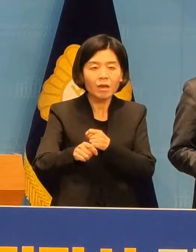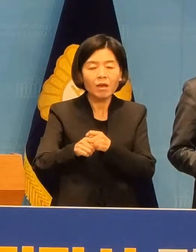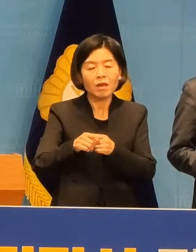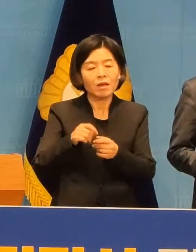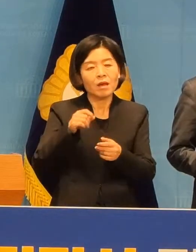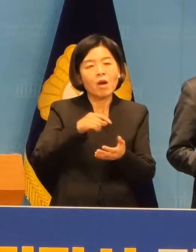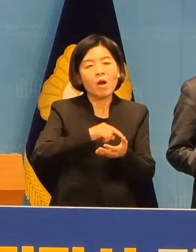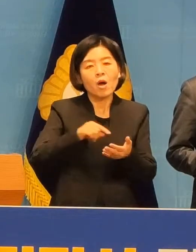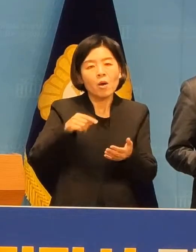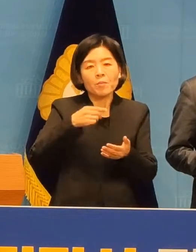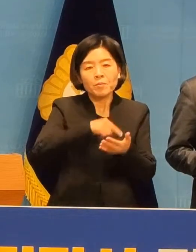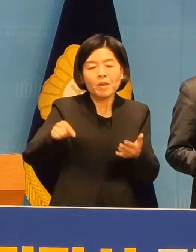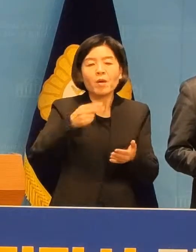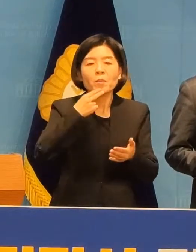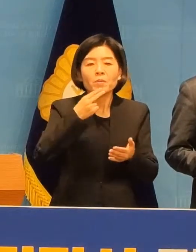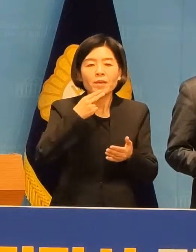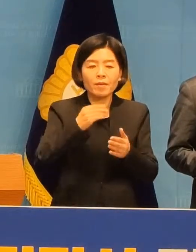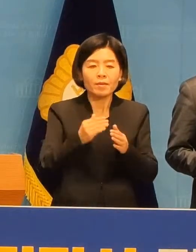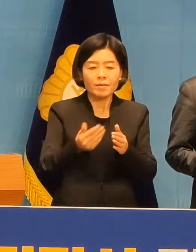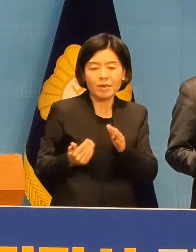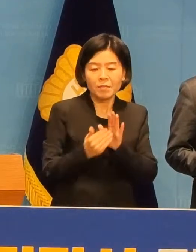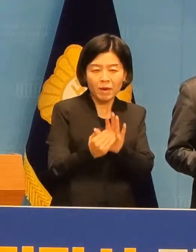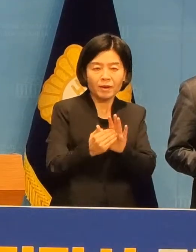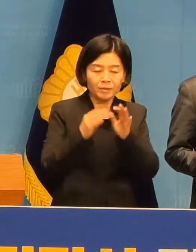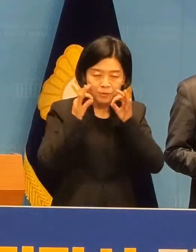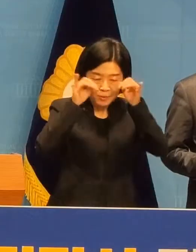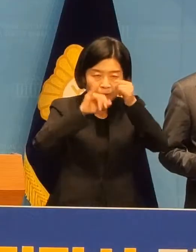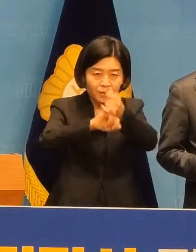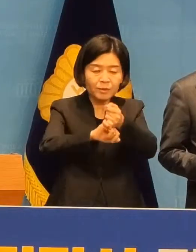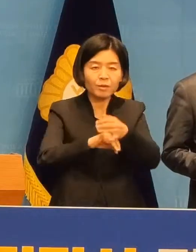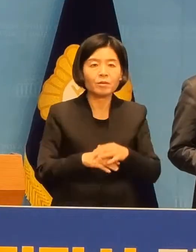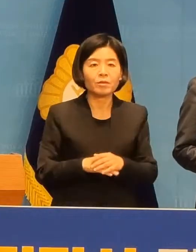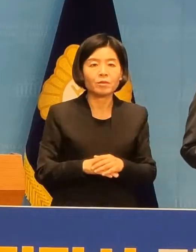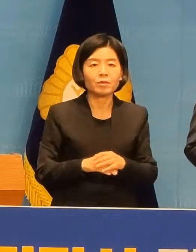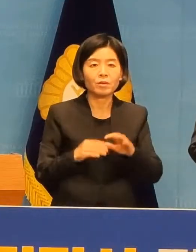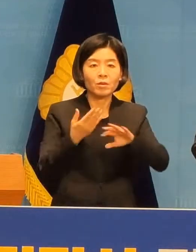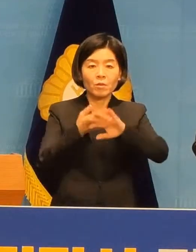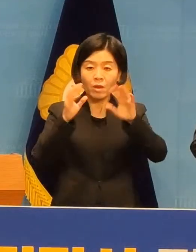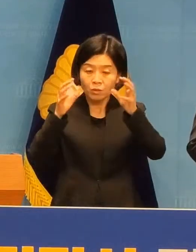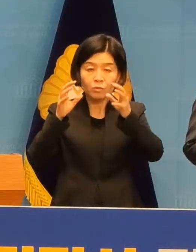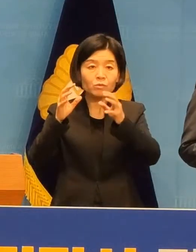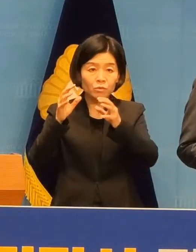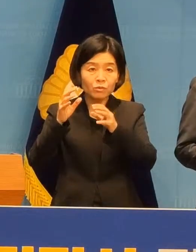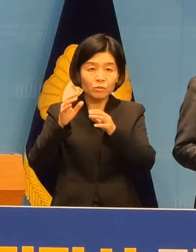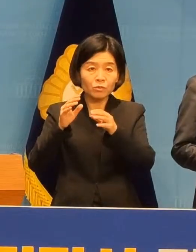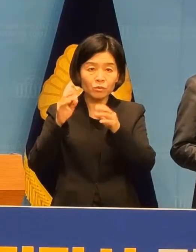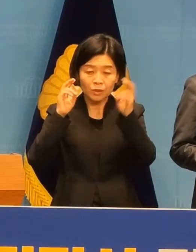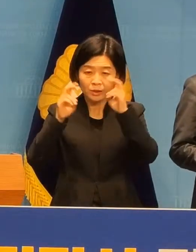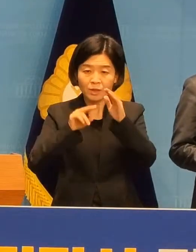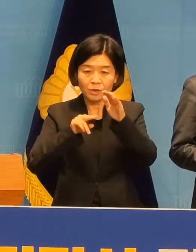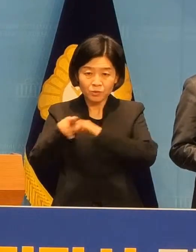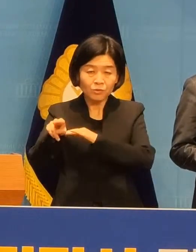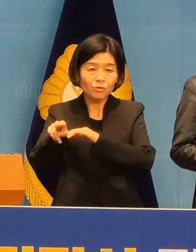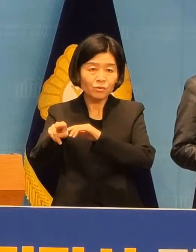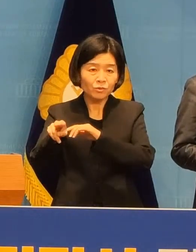전력을 기울이겠습니다. 외투기업입니다. 리토옵티칼